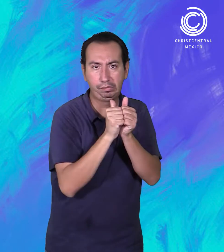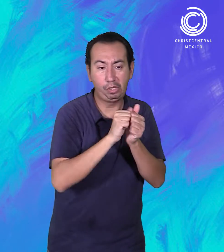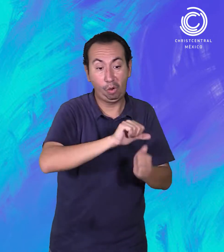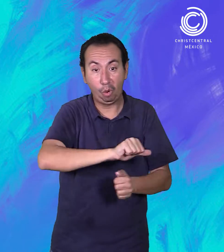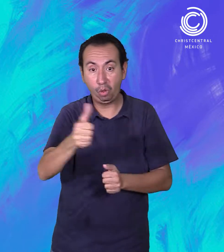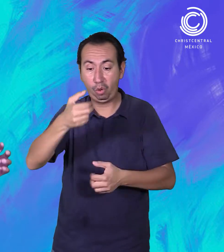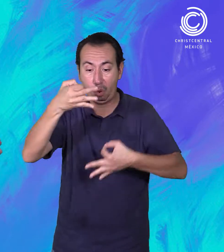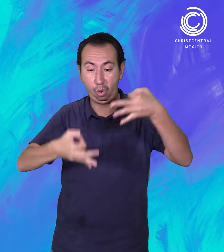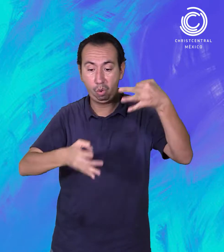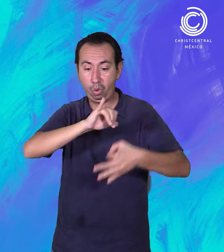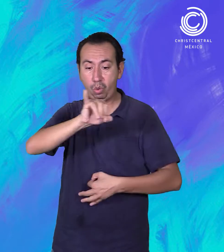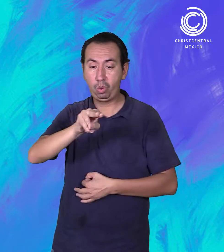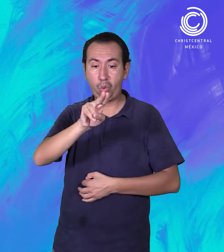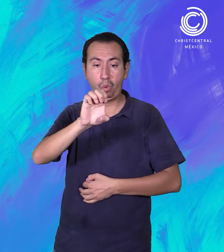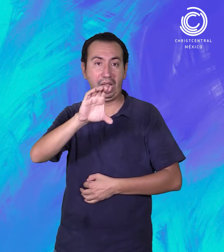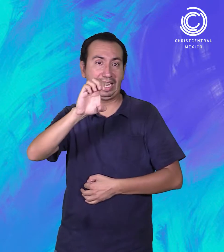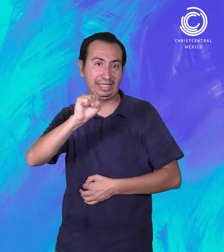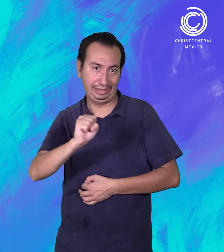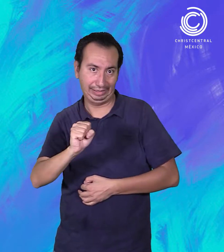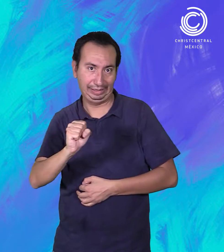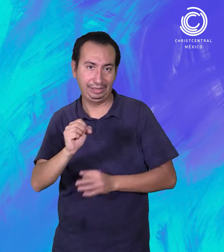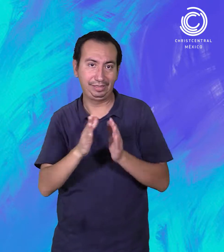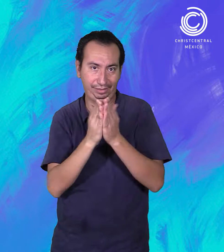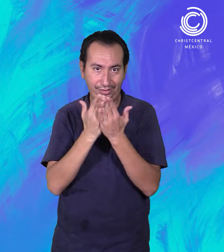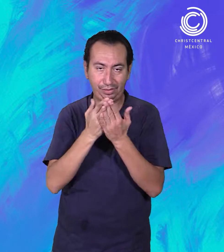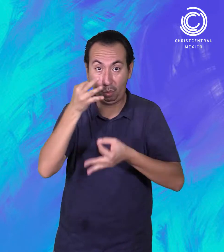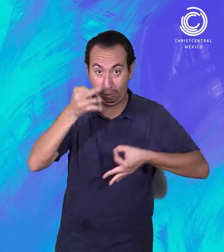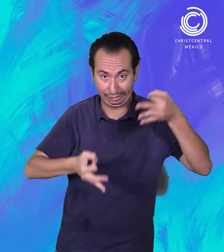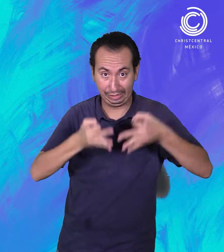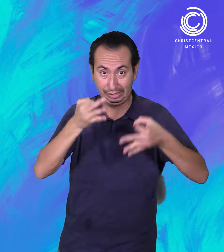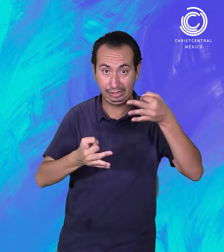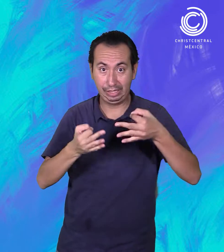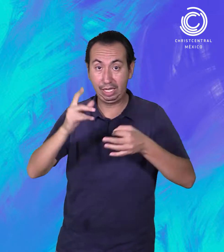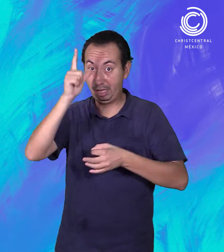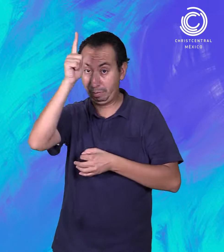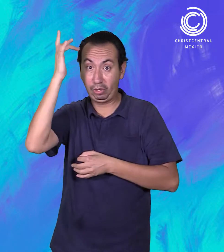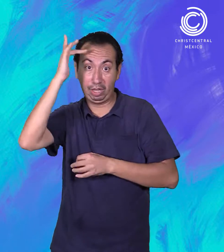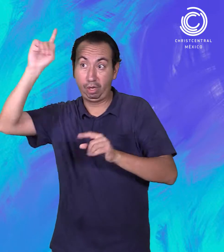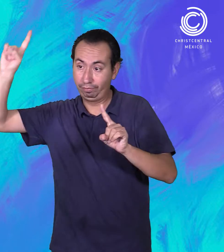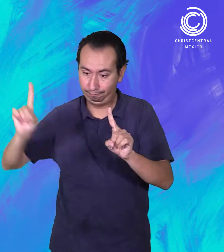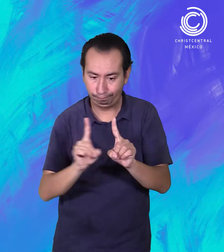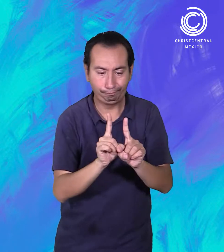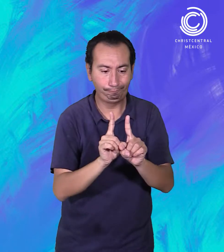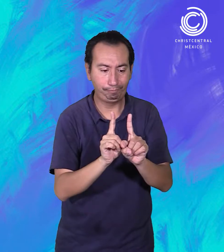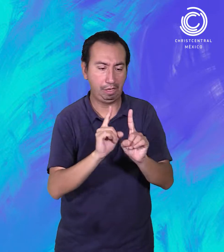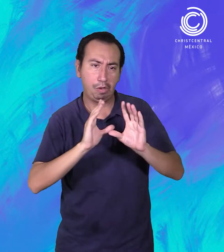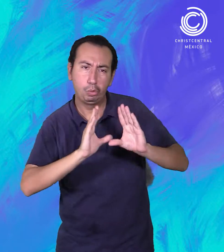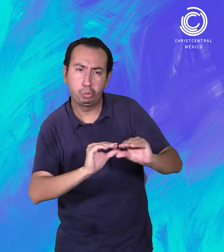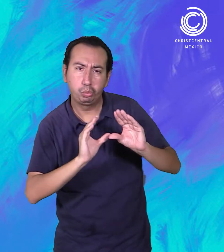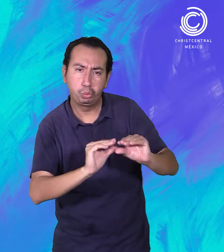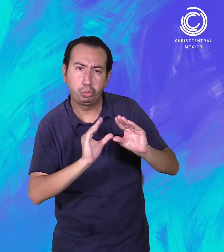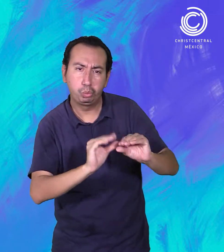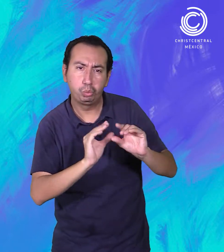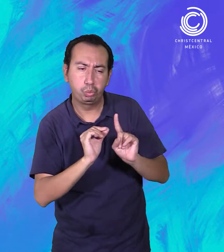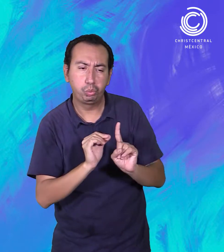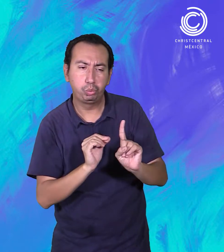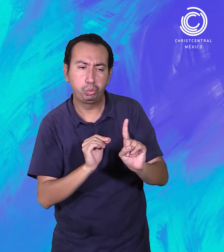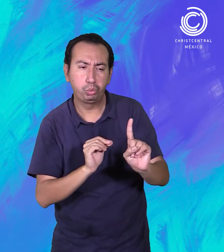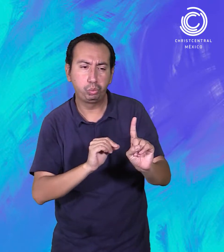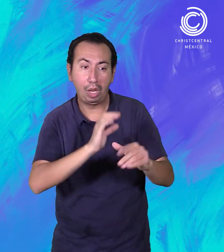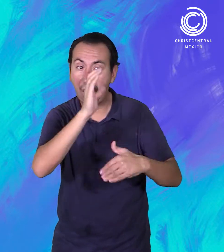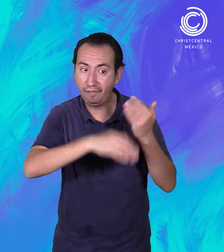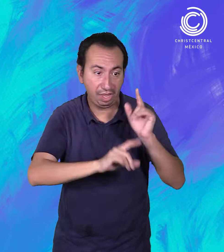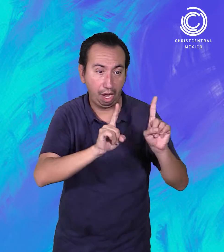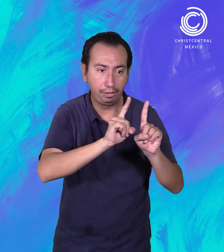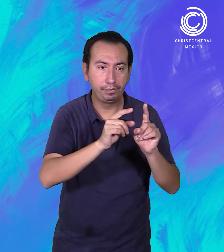los jueces, donde el Espíritu Santo, dice la Escritura, vino sobre ellos y los guió para que ellos pudieran ser los líderes que estaban